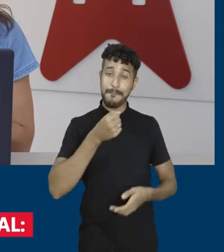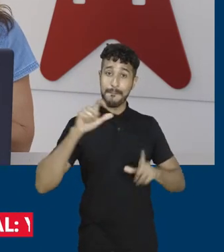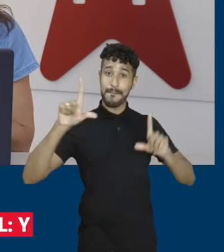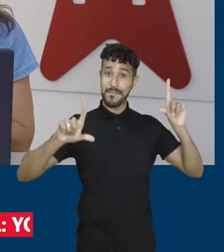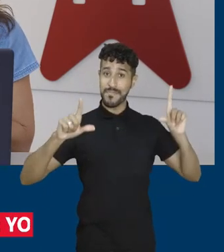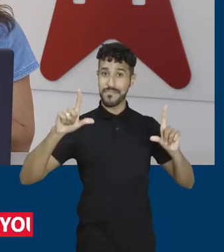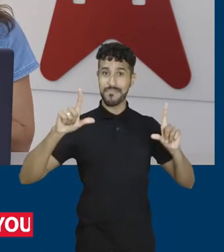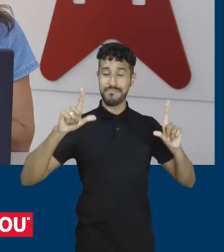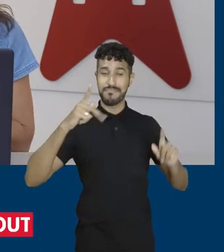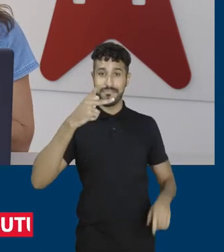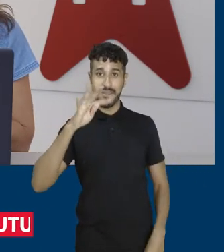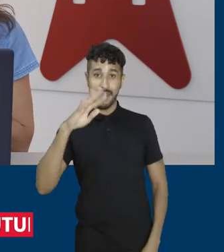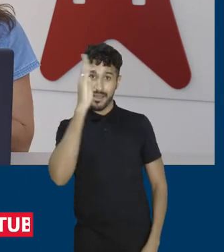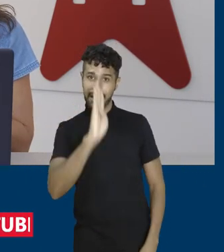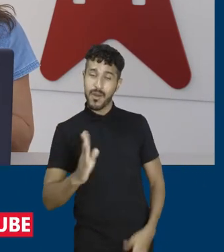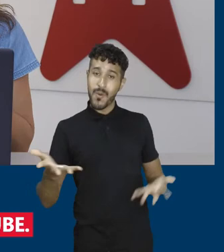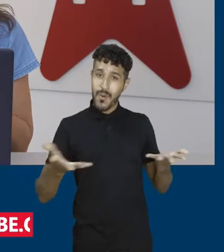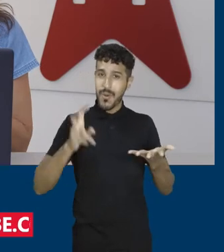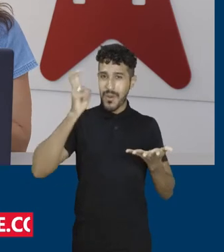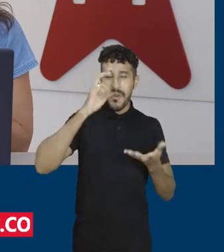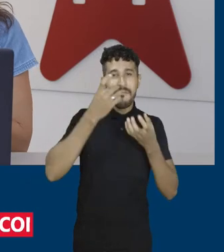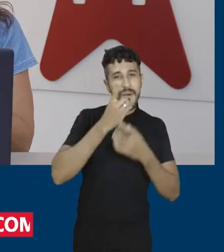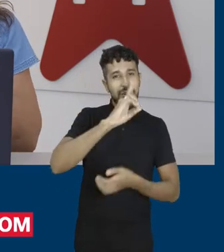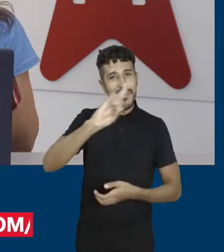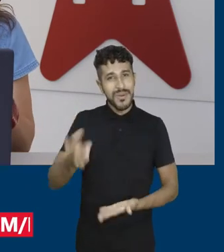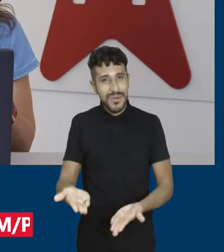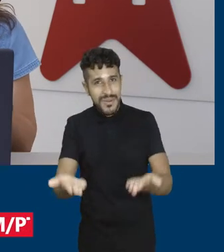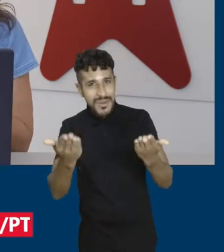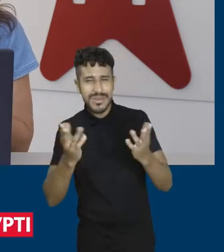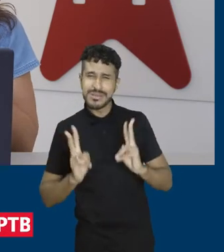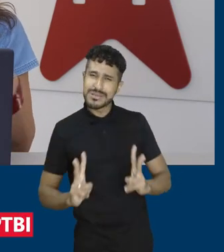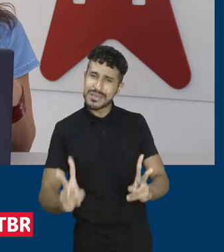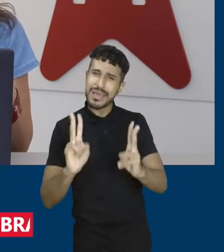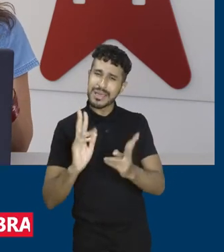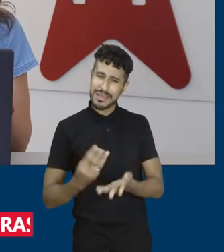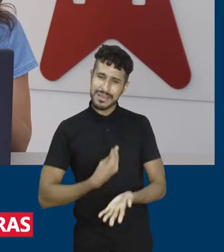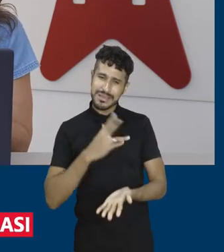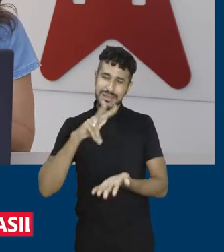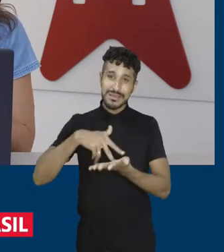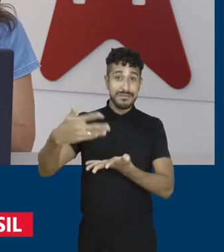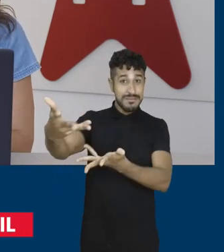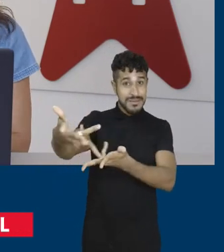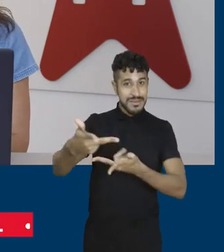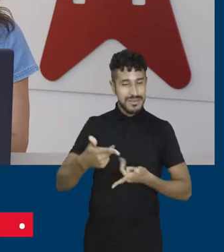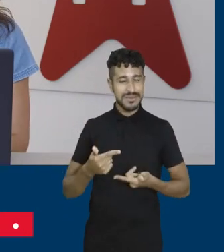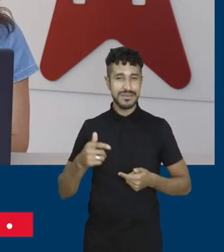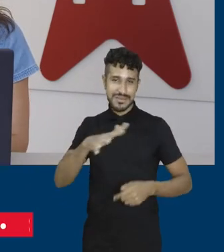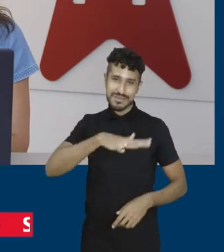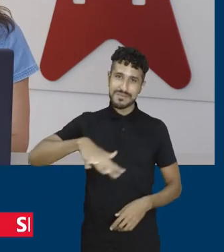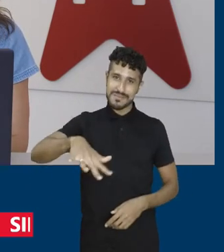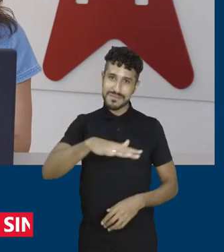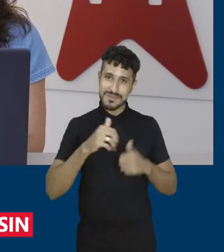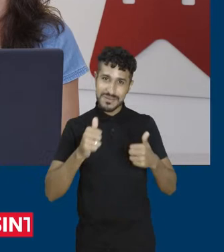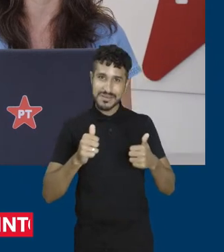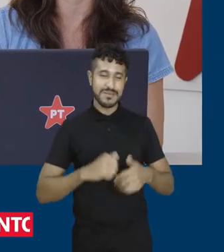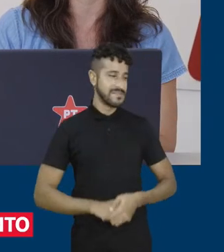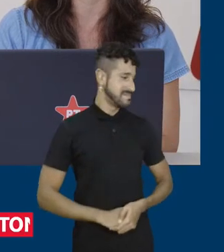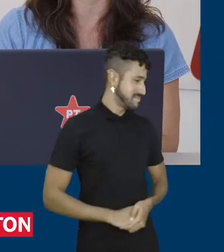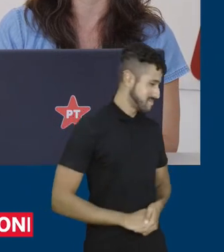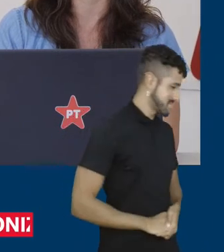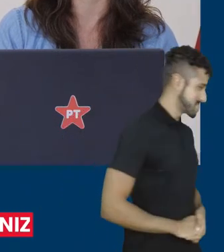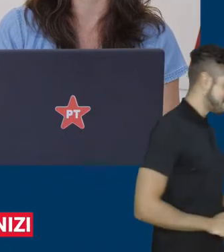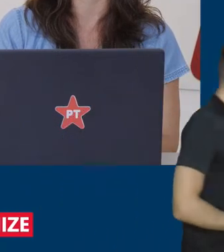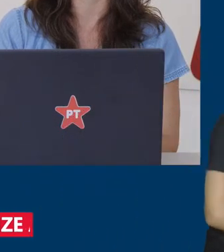Brasil com a gente nessa quinta-feira. Um bom dia para você e seja sempre, sempre muito bem-vinda aqui a esse espaço.